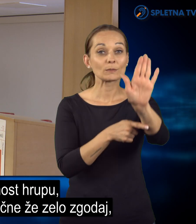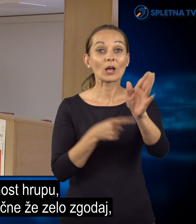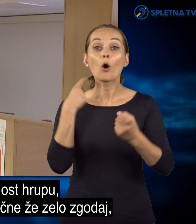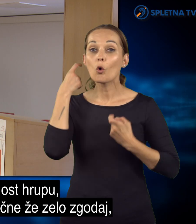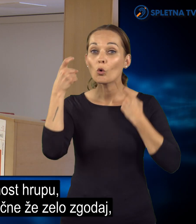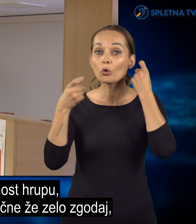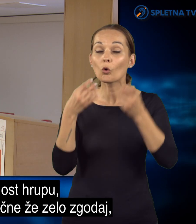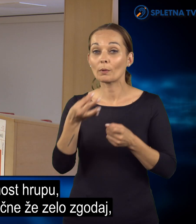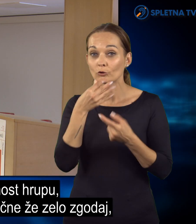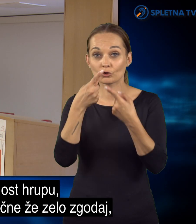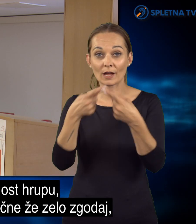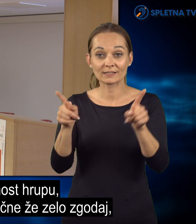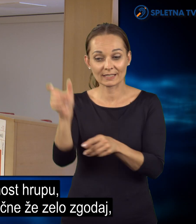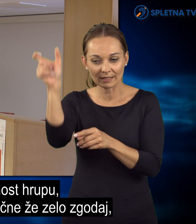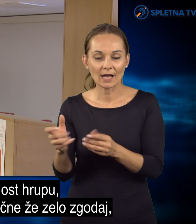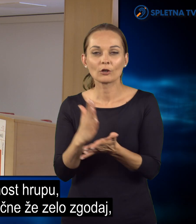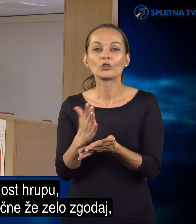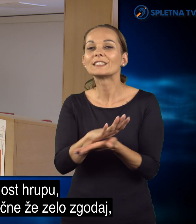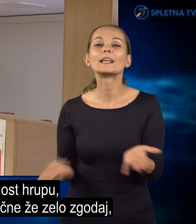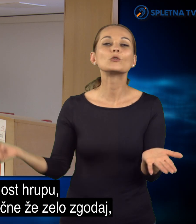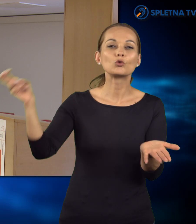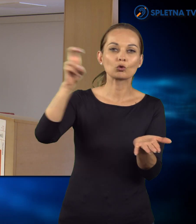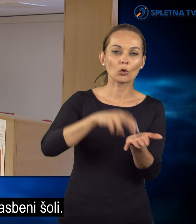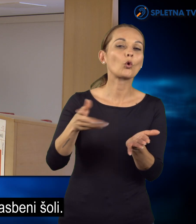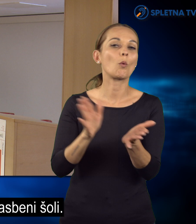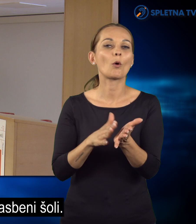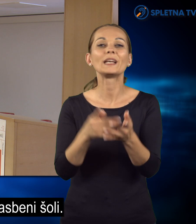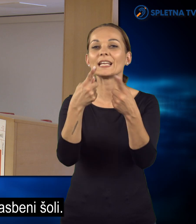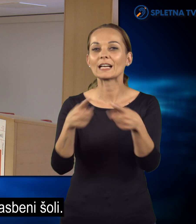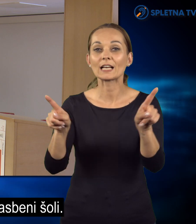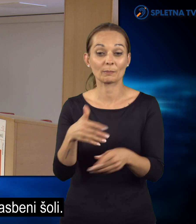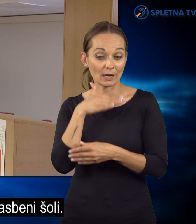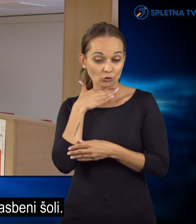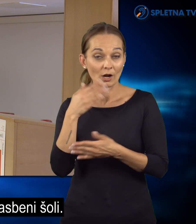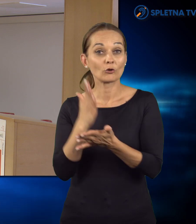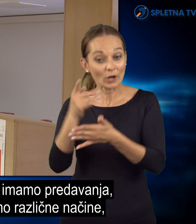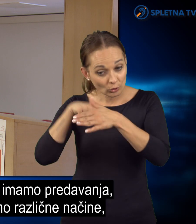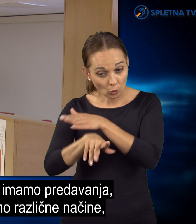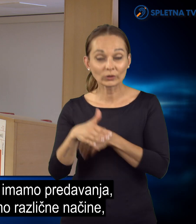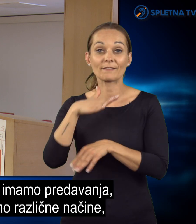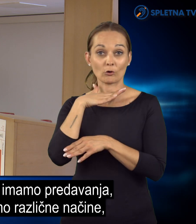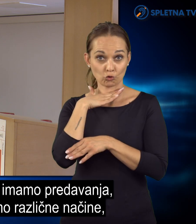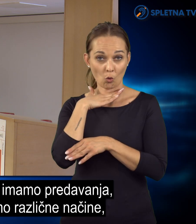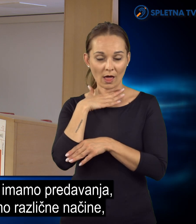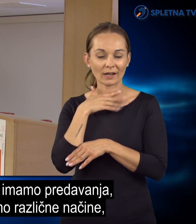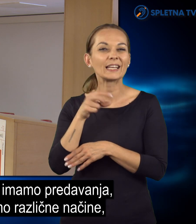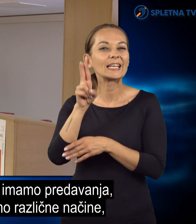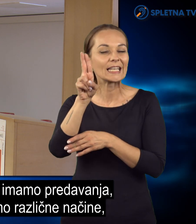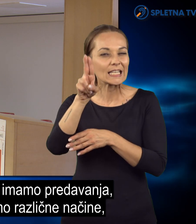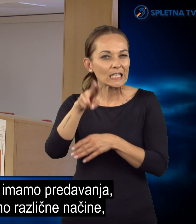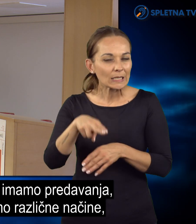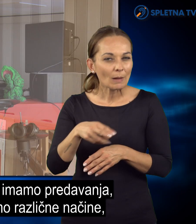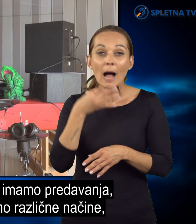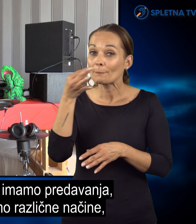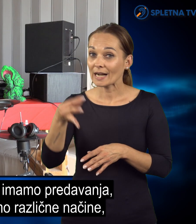Izpostavljenost hrupu, če si glasbenik, se začne že zelo zgodaj, se pravi že v glasbenih šolah. In že v glasbenih šolah